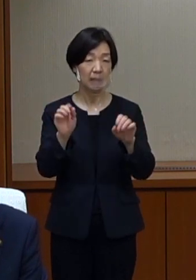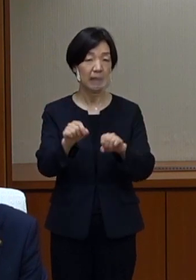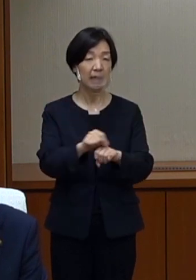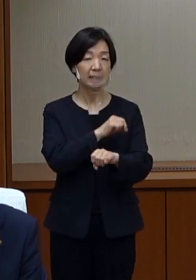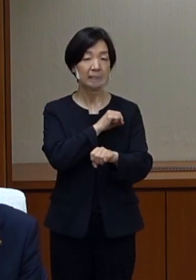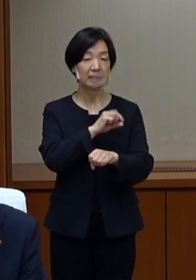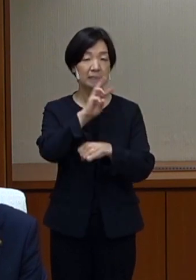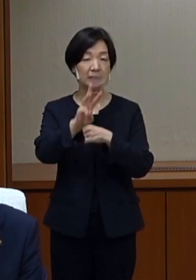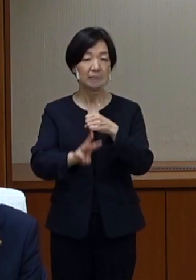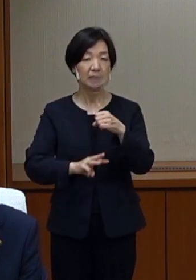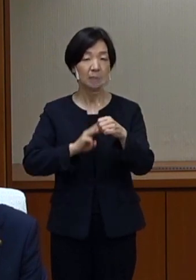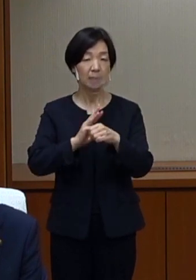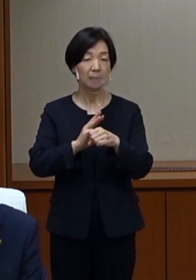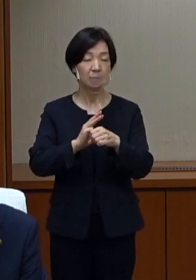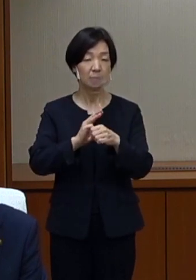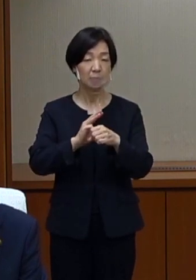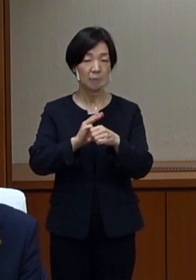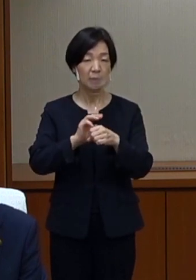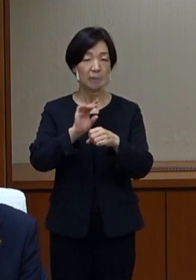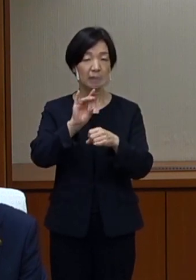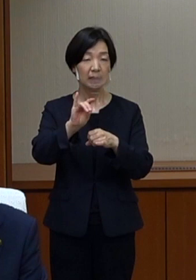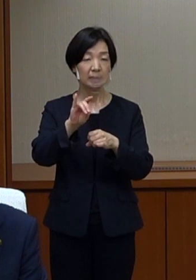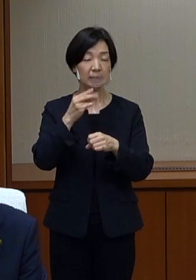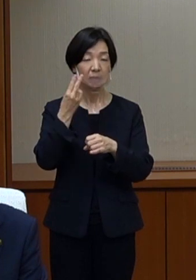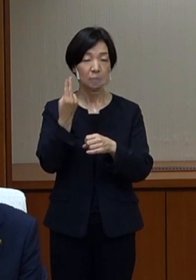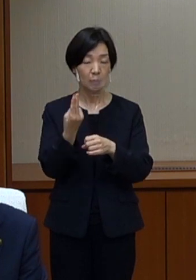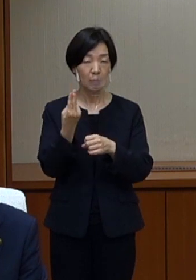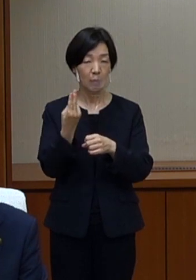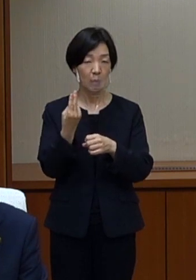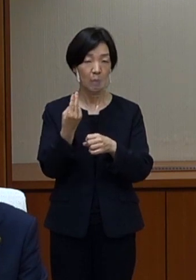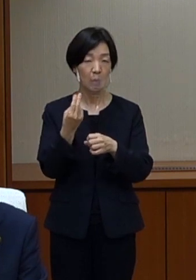ット検査センターでの検査キット